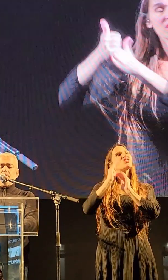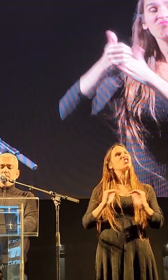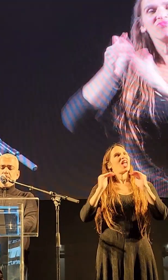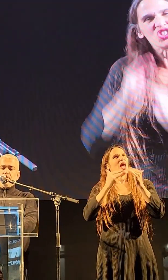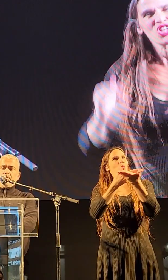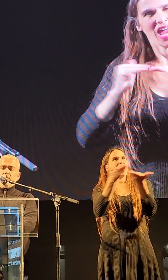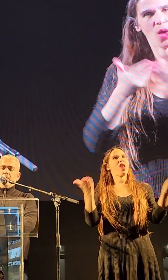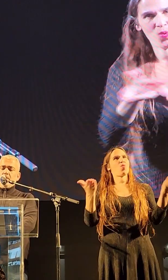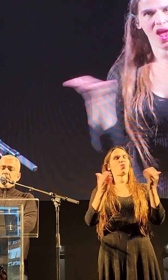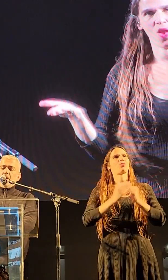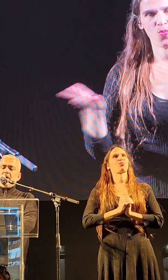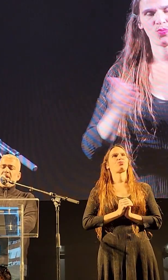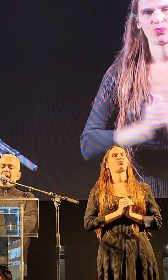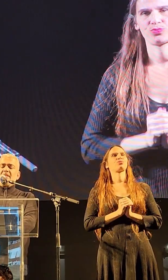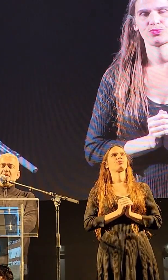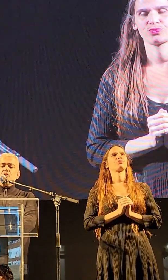לו.